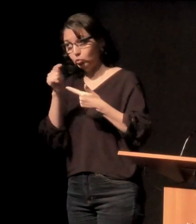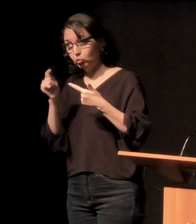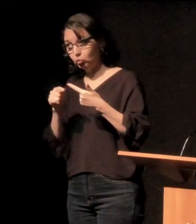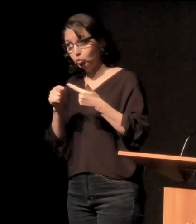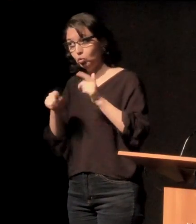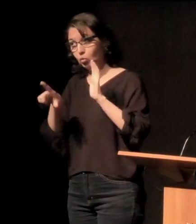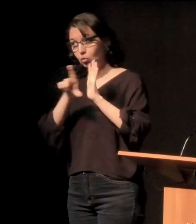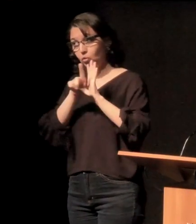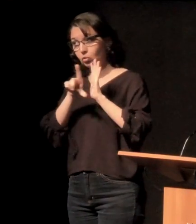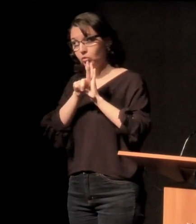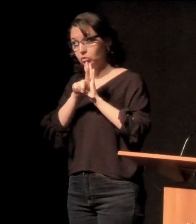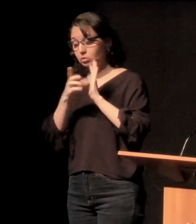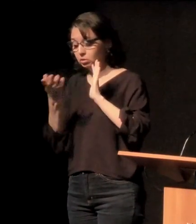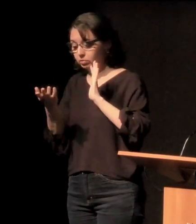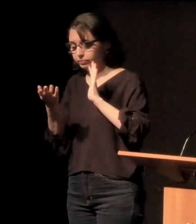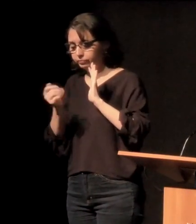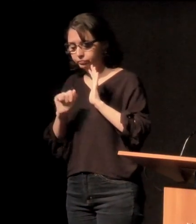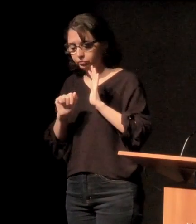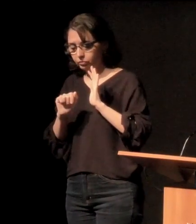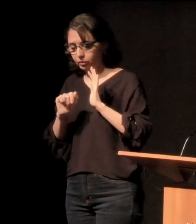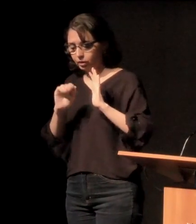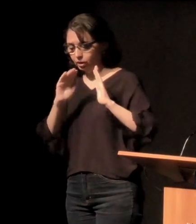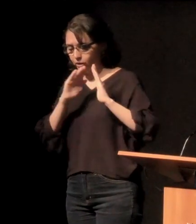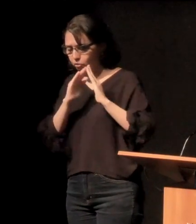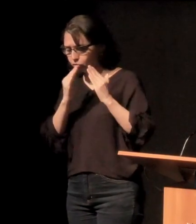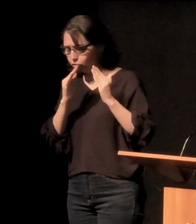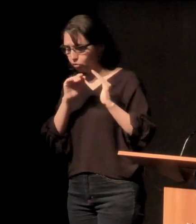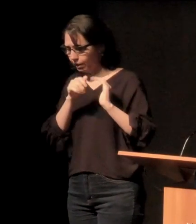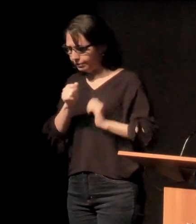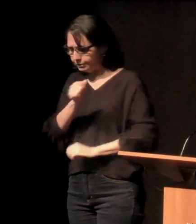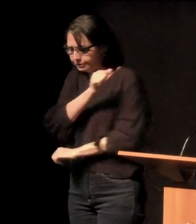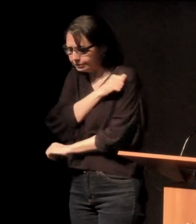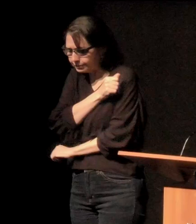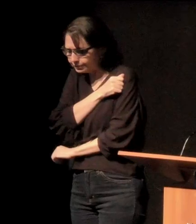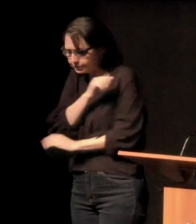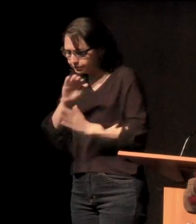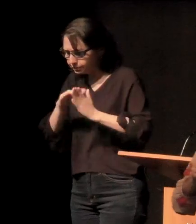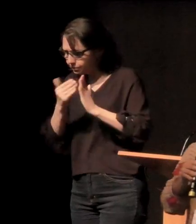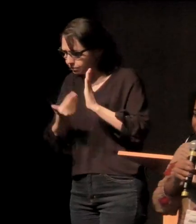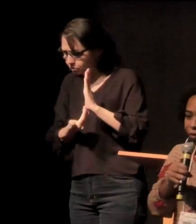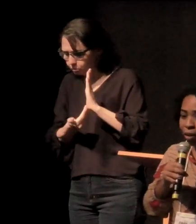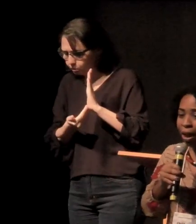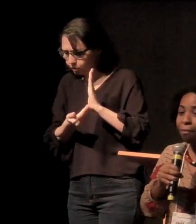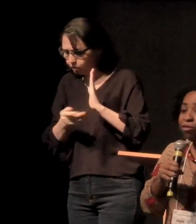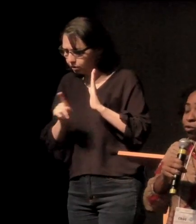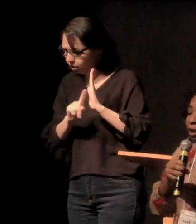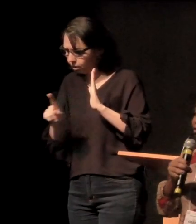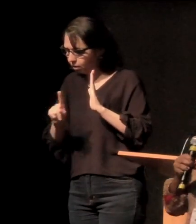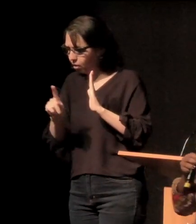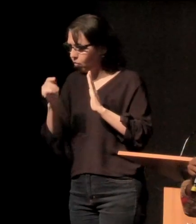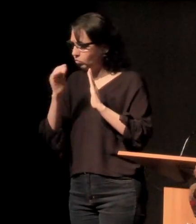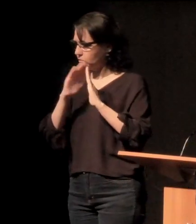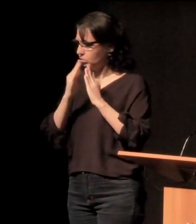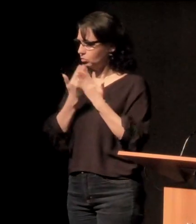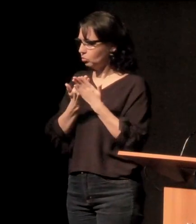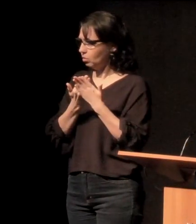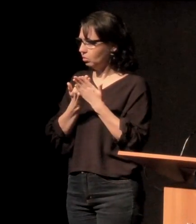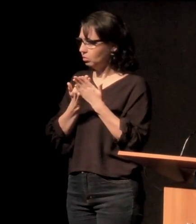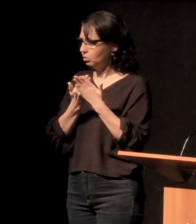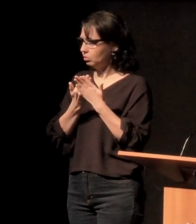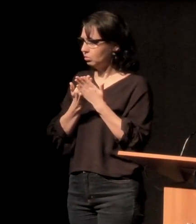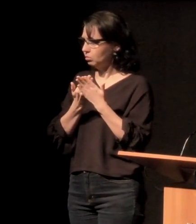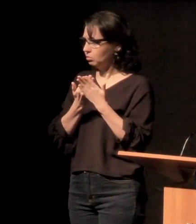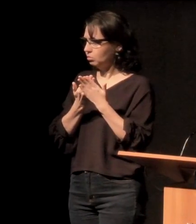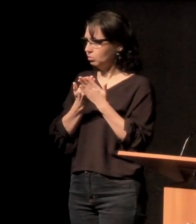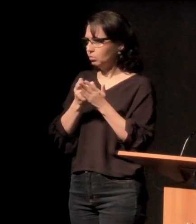que receba um recurso diferenciado as crianças não estão na escola estão gente dentro da cidade do Rio essas crianças estão mas não tem visibilidade